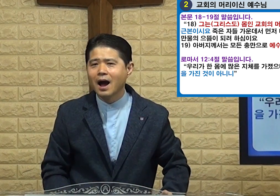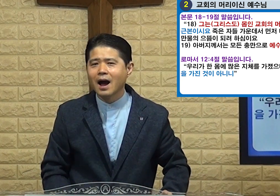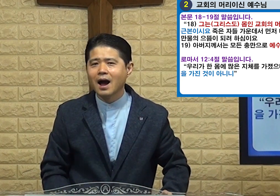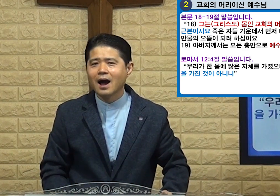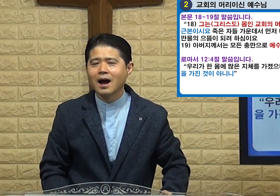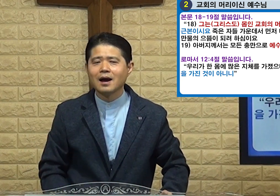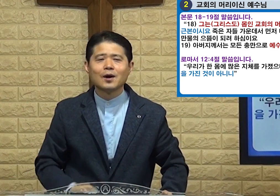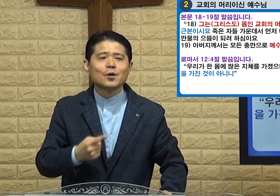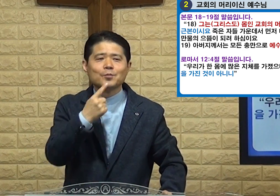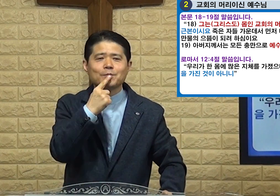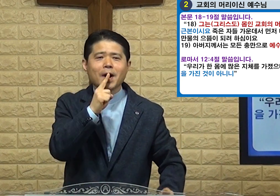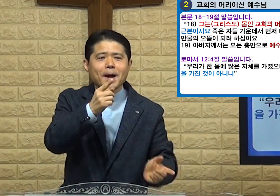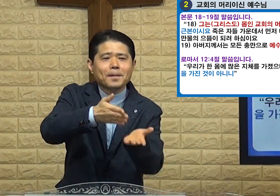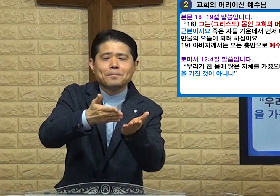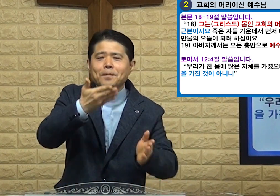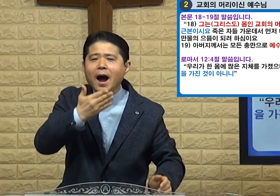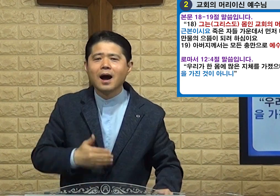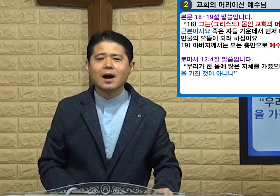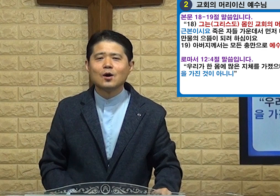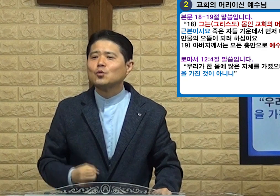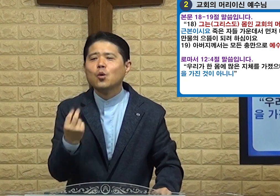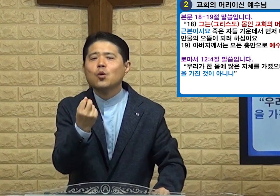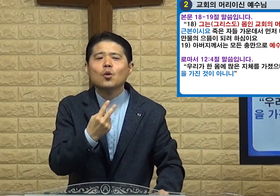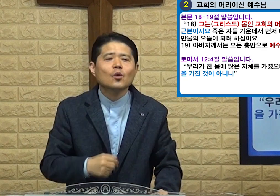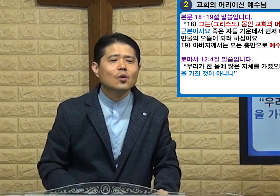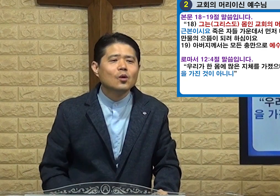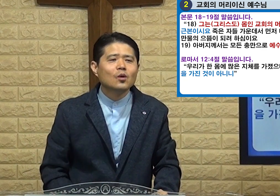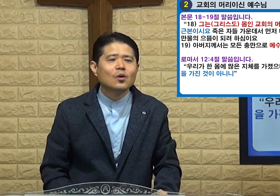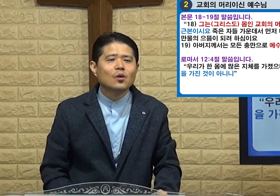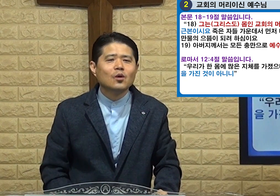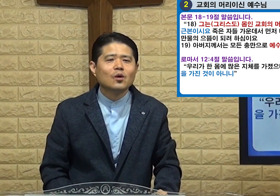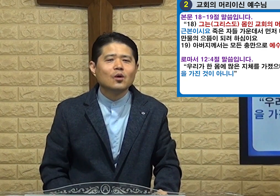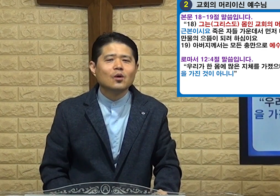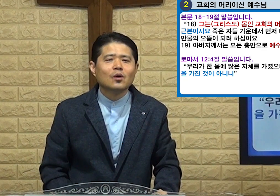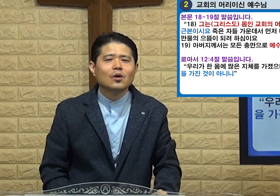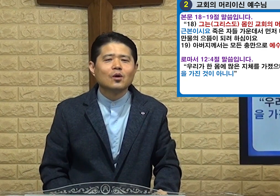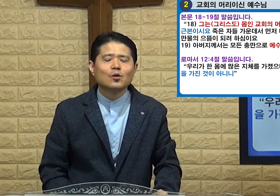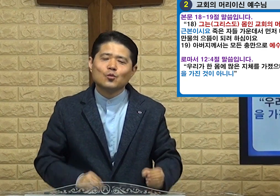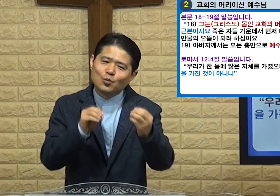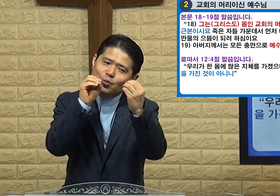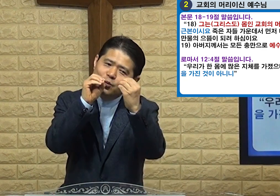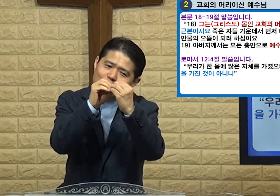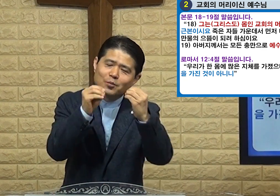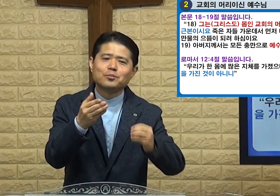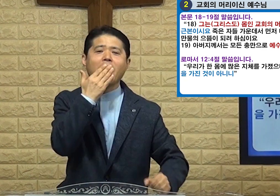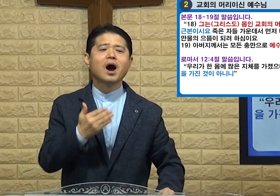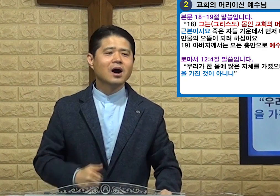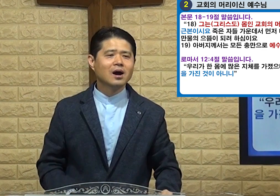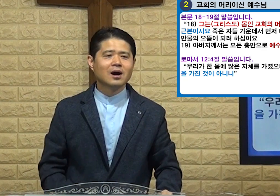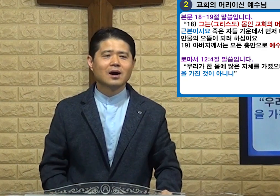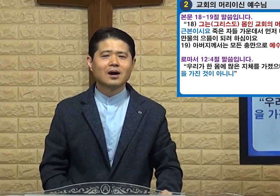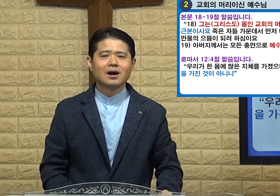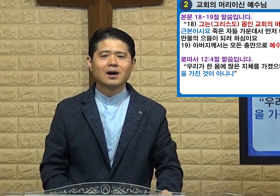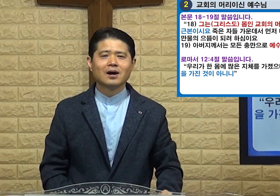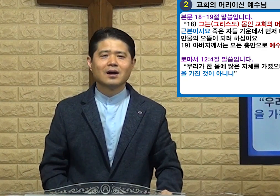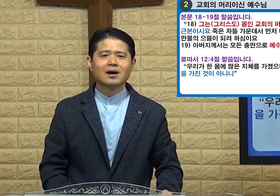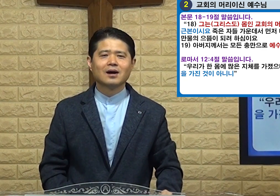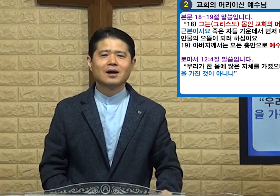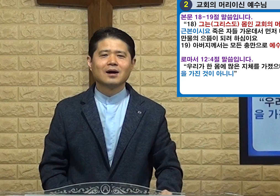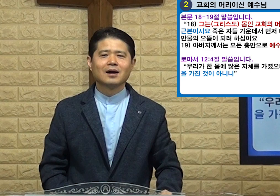있기 때문입니다. 먹는 것과 또 말을 할 수 있고 또 어떤 것이 있습니까? 우리가 입을 맞출 수